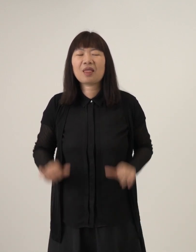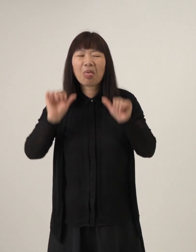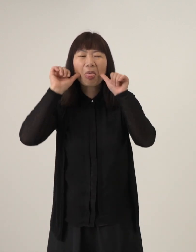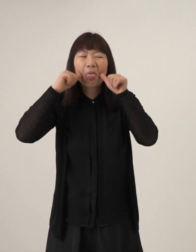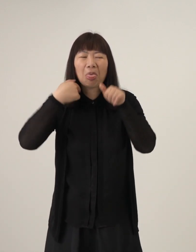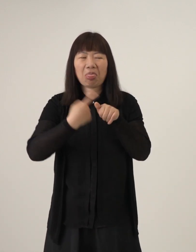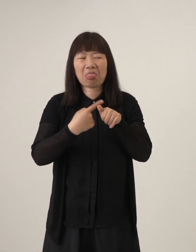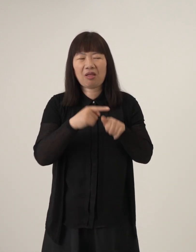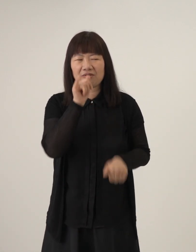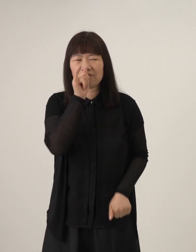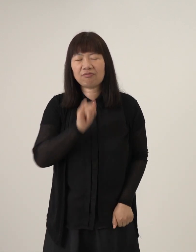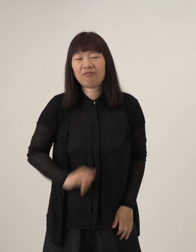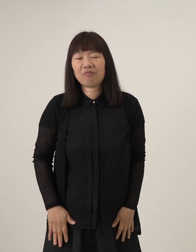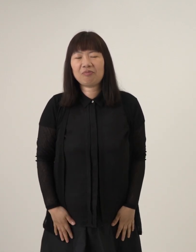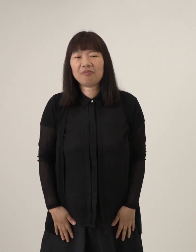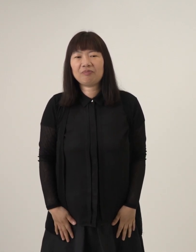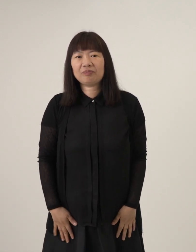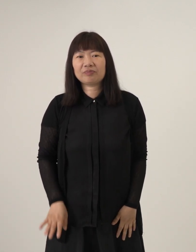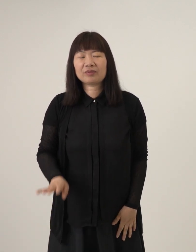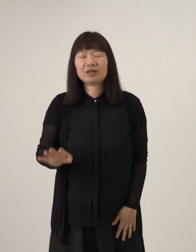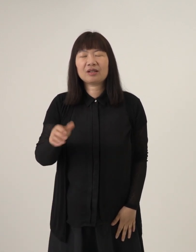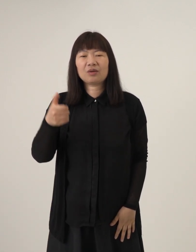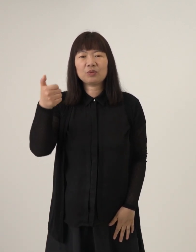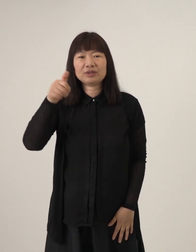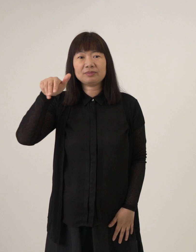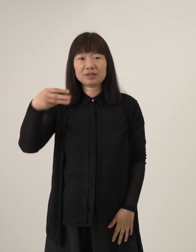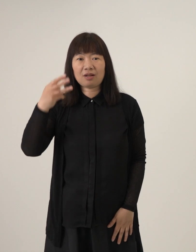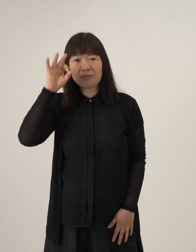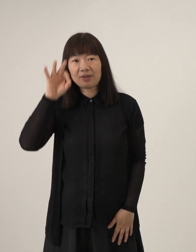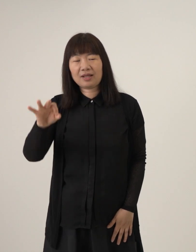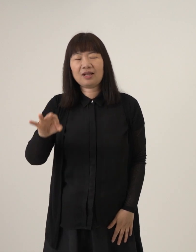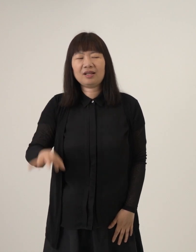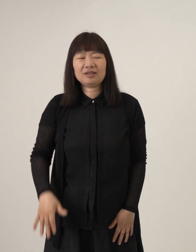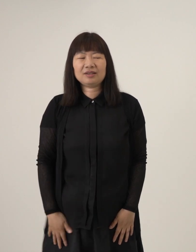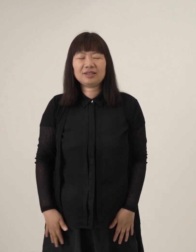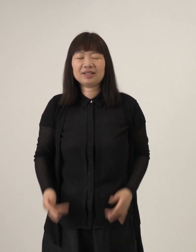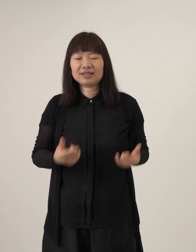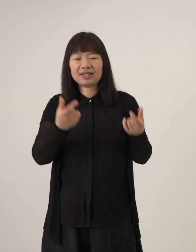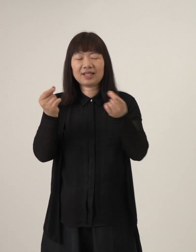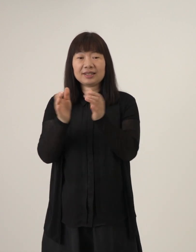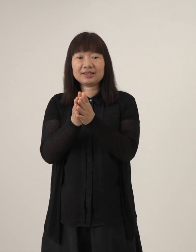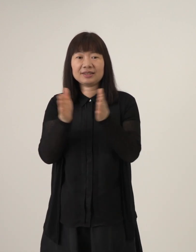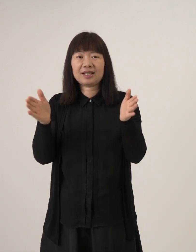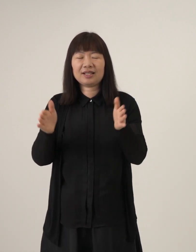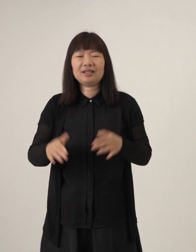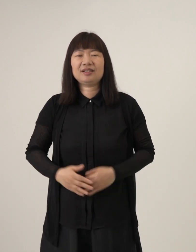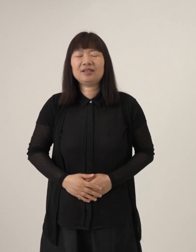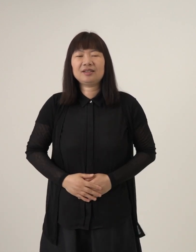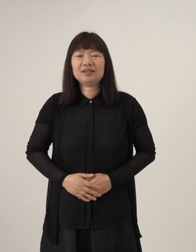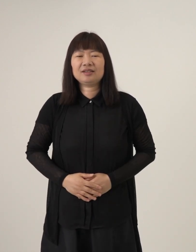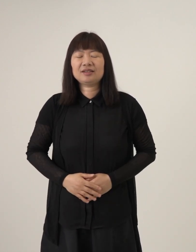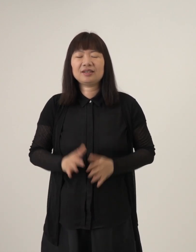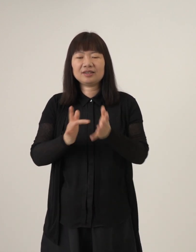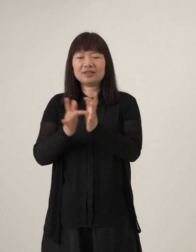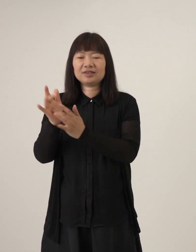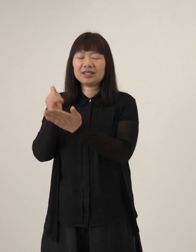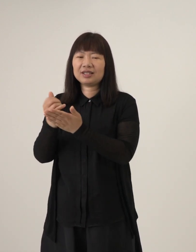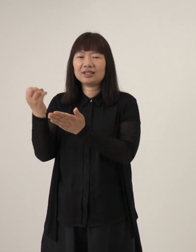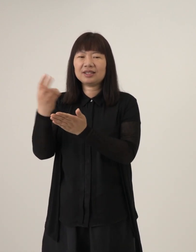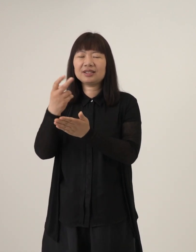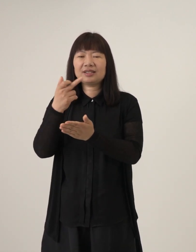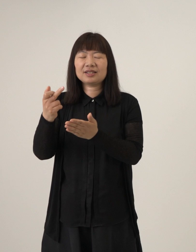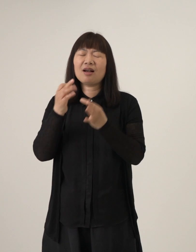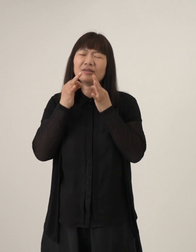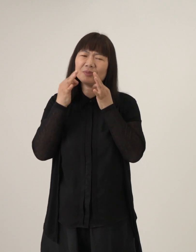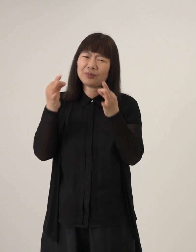거죠. 그리고 이제 50절을 보세요. 50절 다 같이 시작. 예수께서 다시